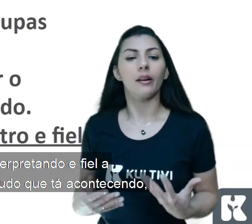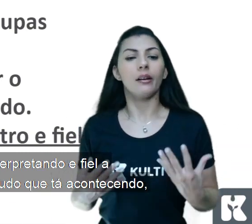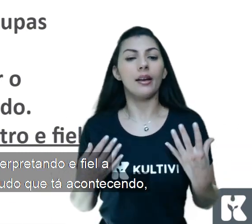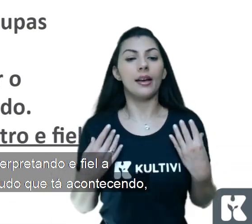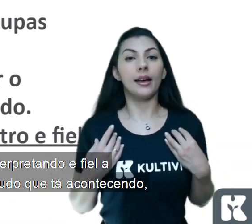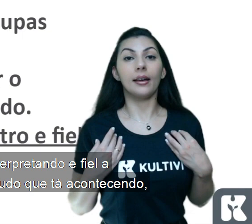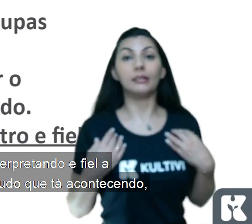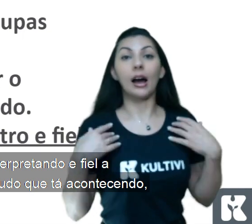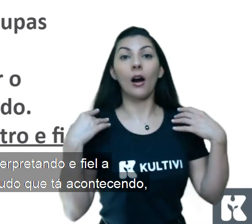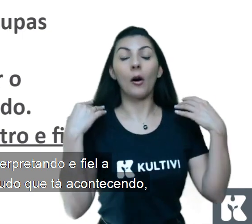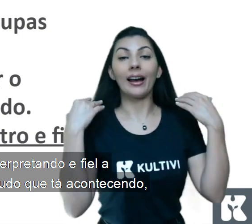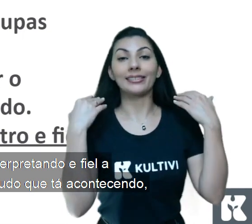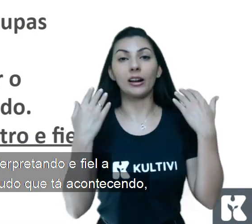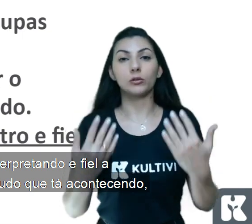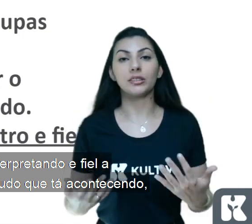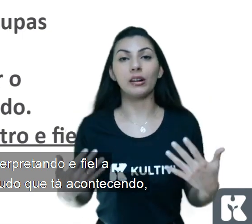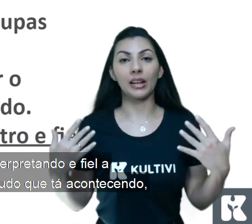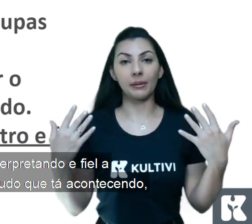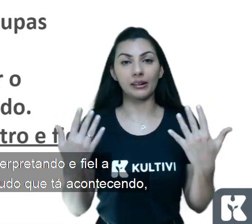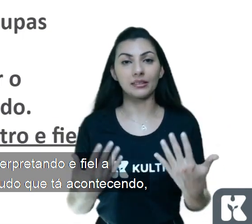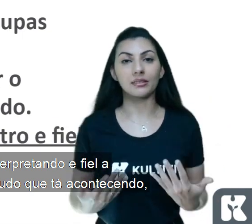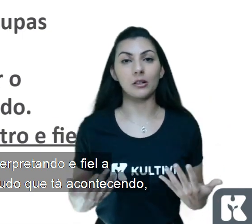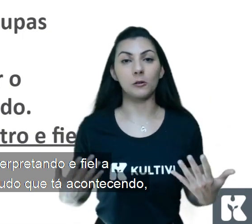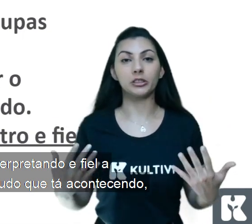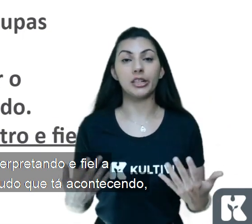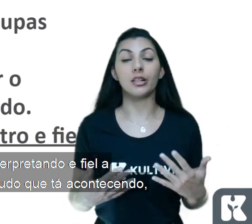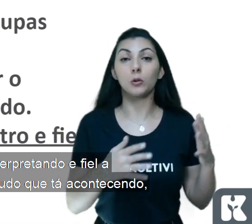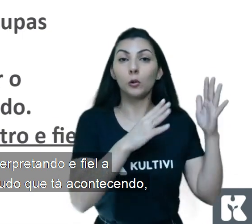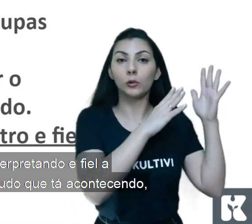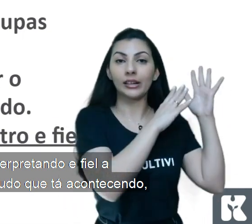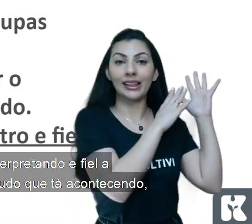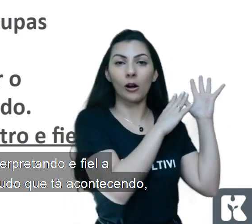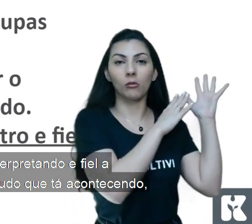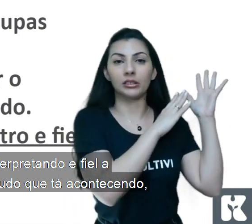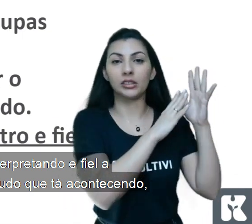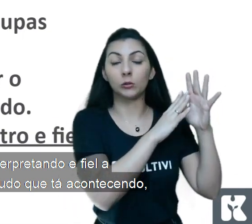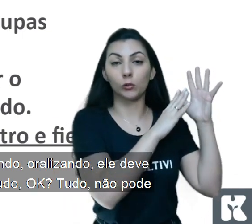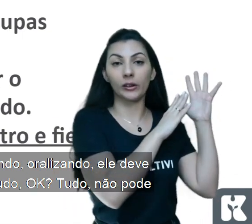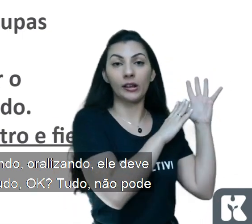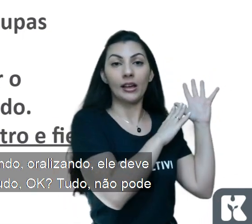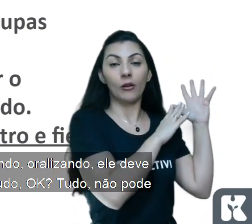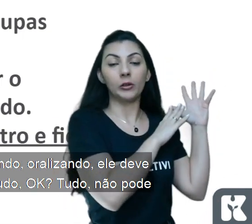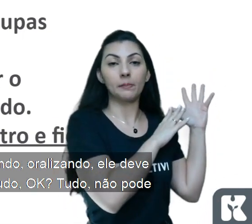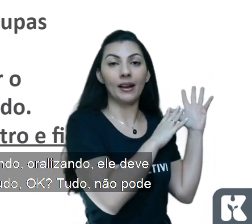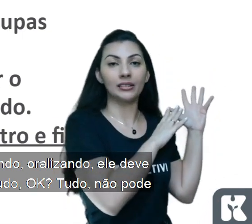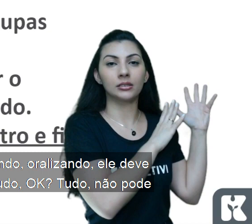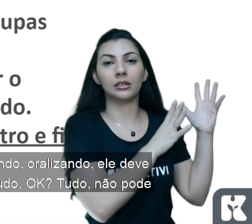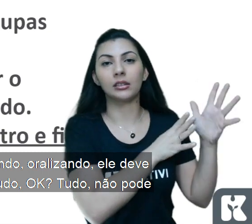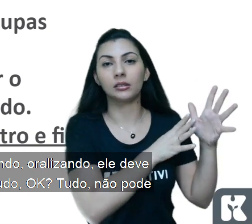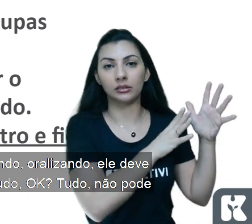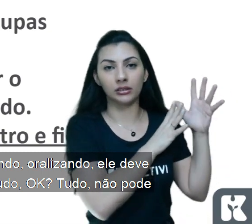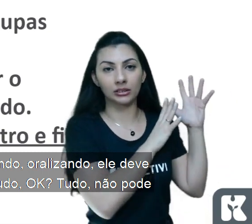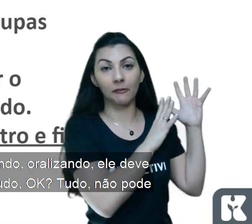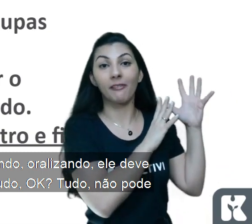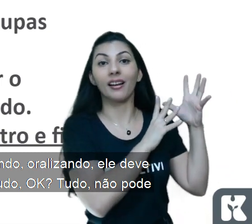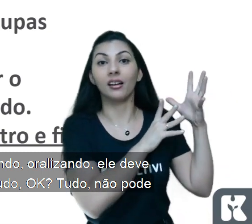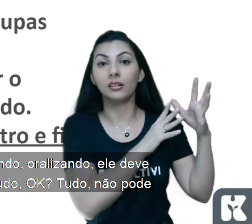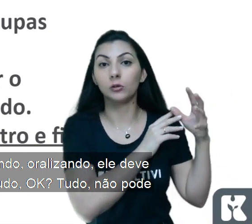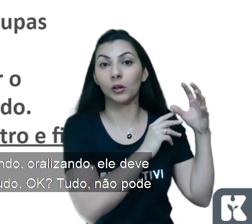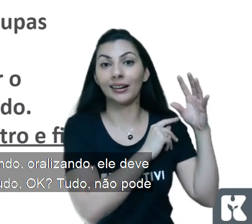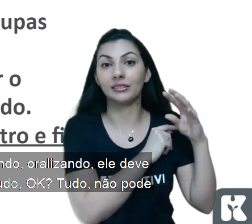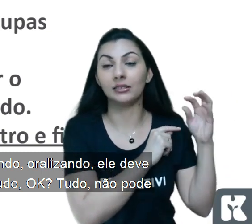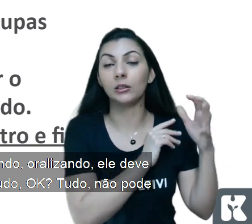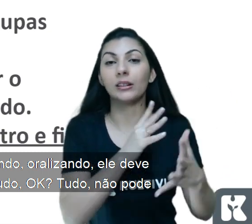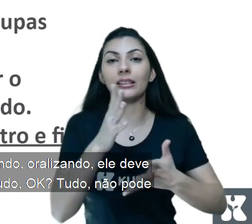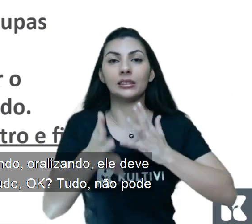fiel à tradução e interpretação. Ou seja, tudo que está acontecendo, tudo que os palestrantes estão